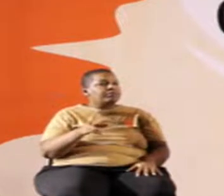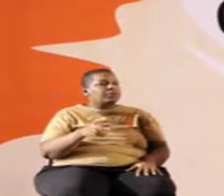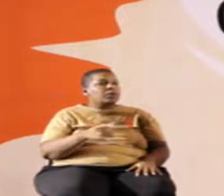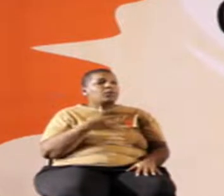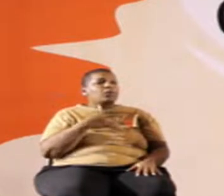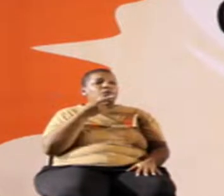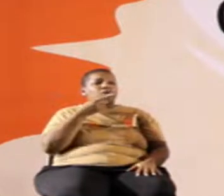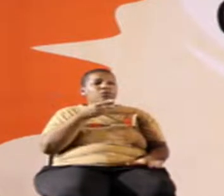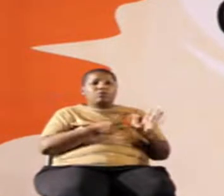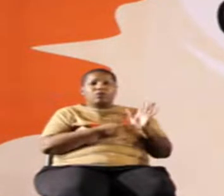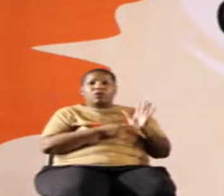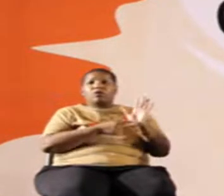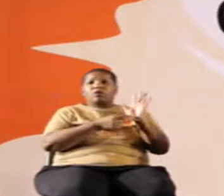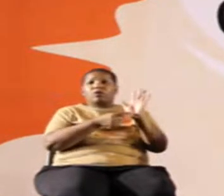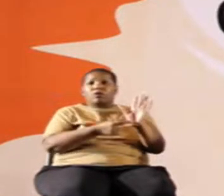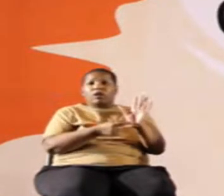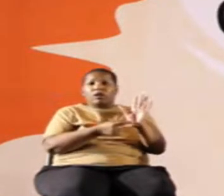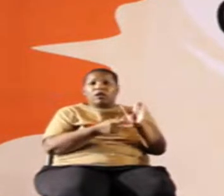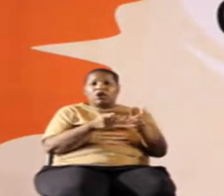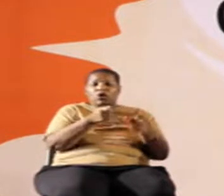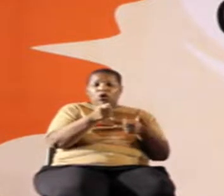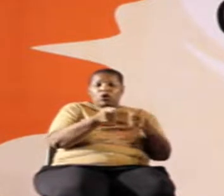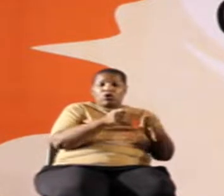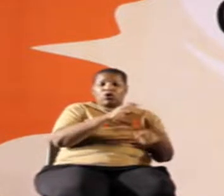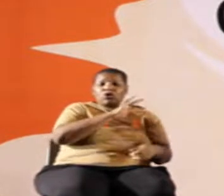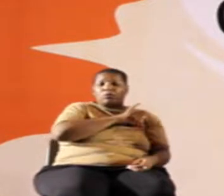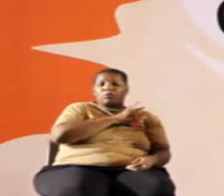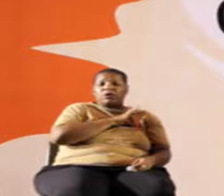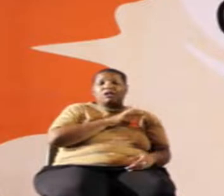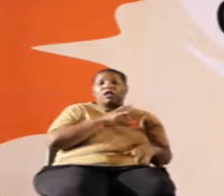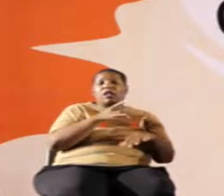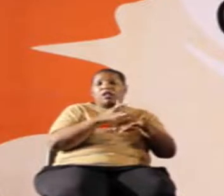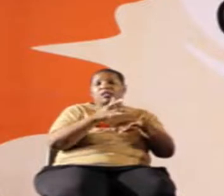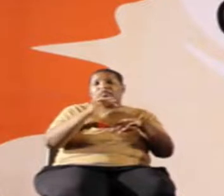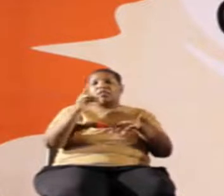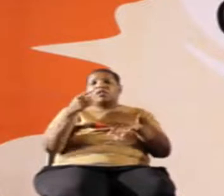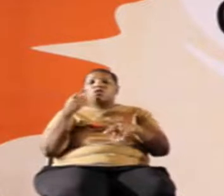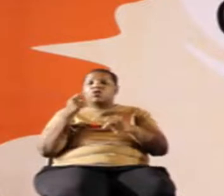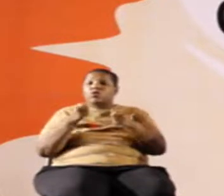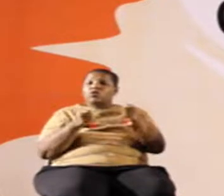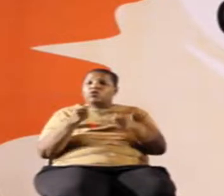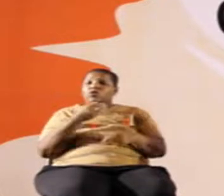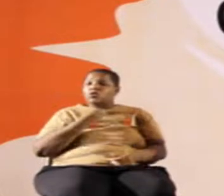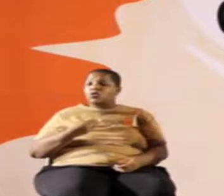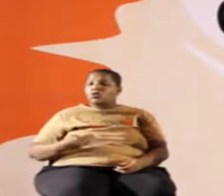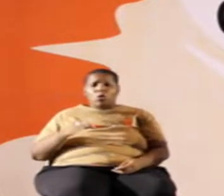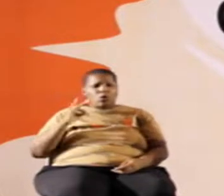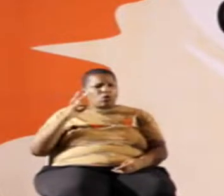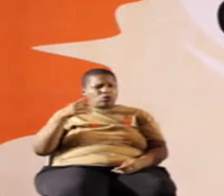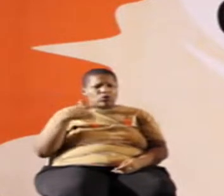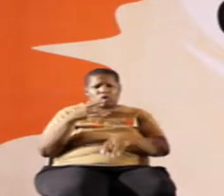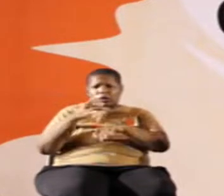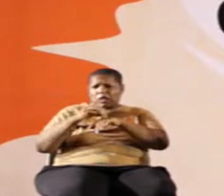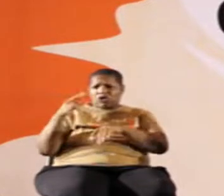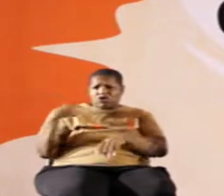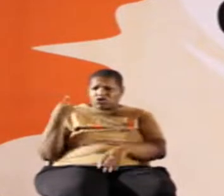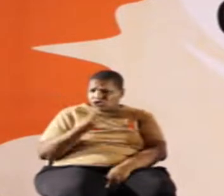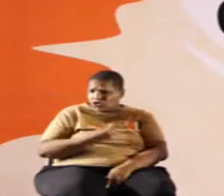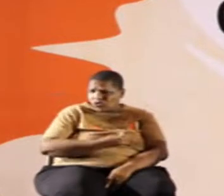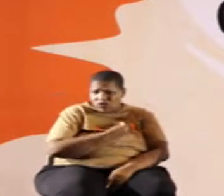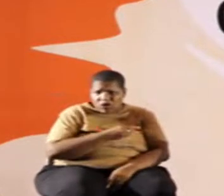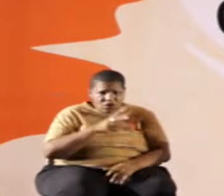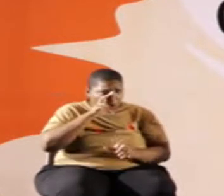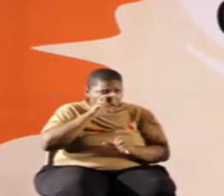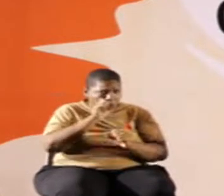Ostentam a partir do controle das polícias, ostentam a partir do controle do Estado, é tudo ostentação. A gente vive, né, o